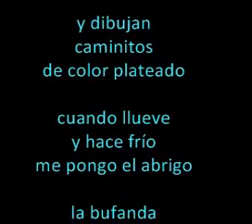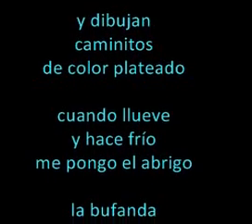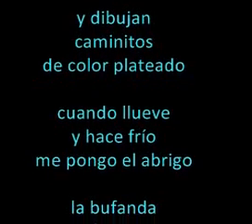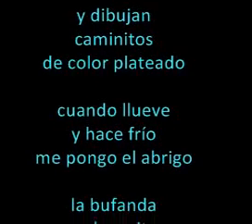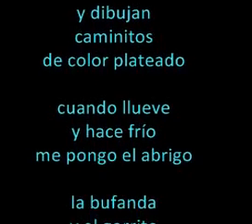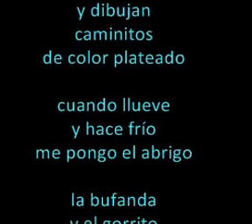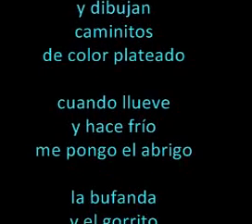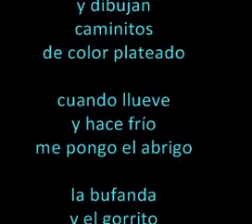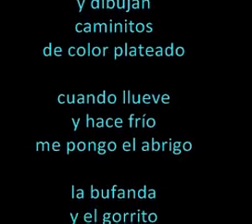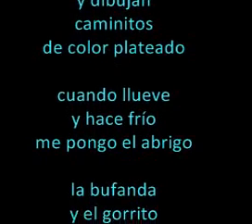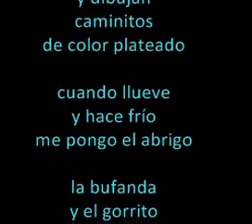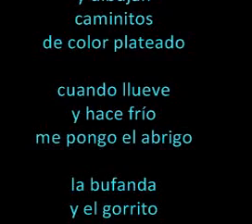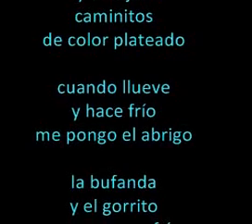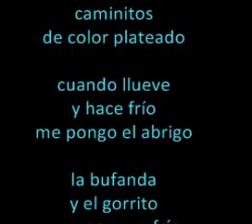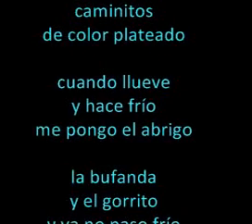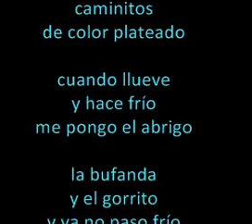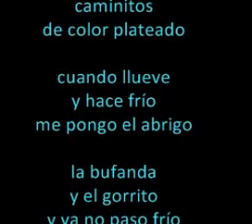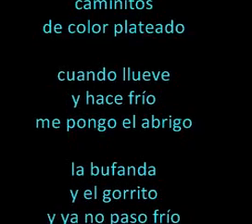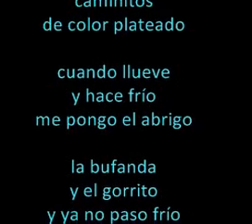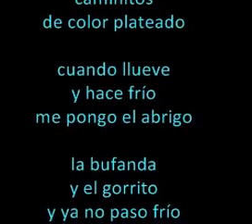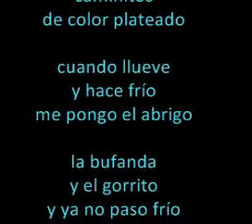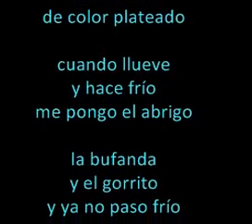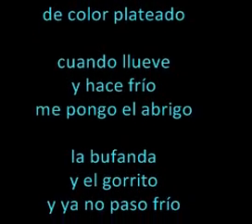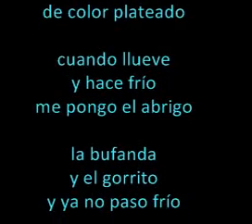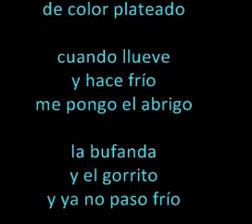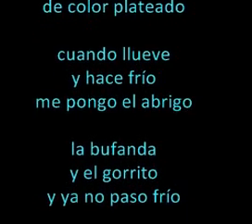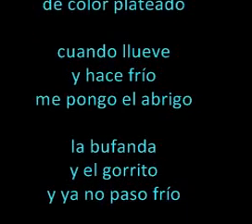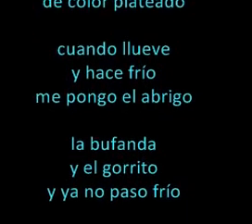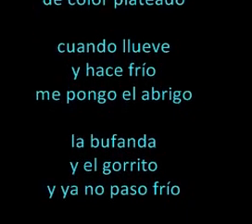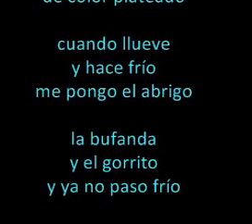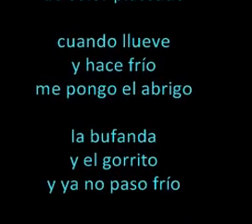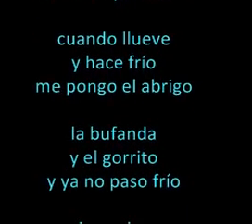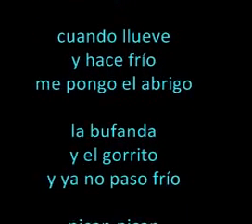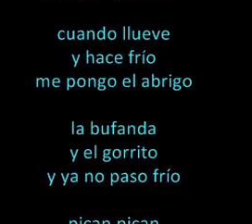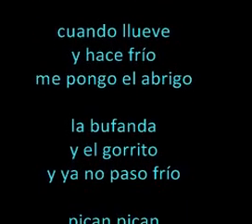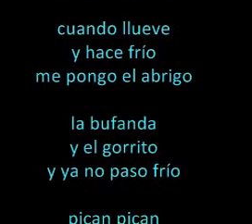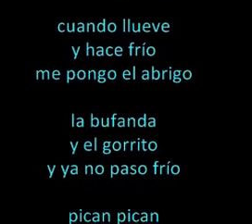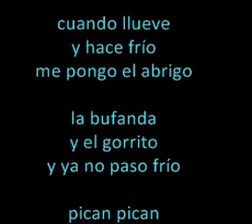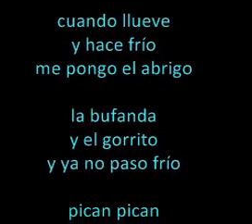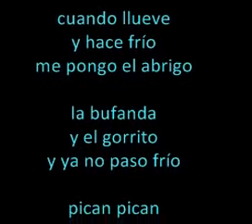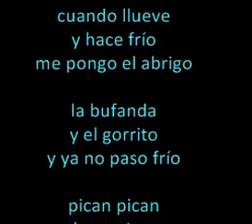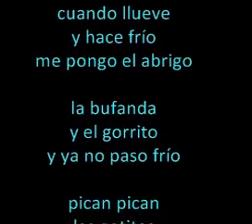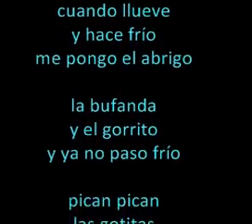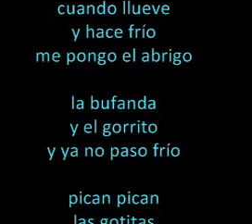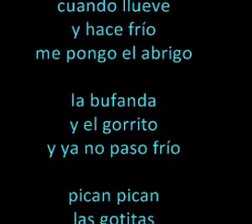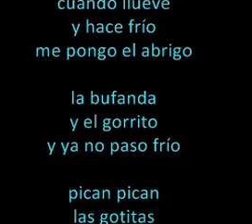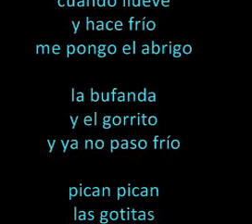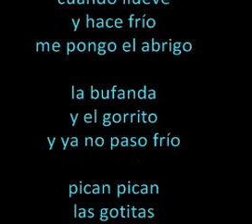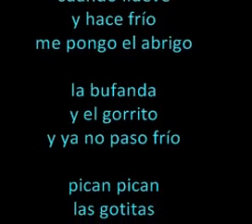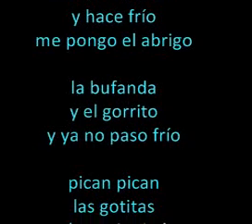me pongo el abrigo, la bufanda, el gorrito y ya no